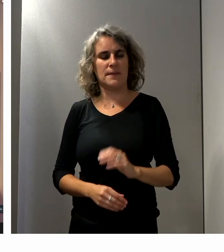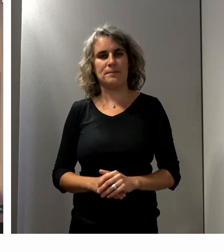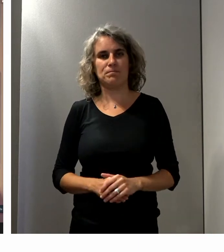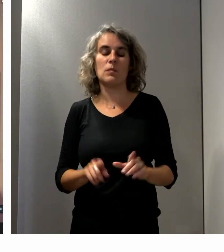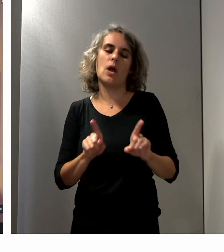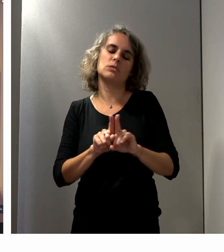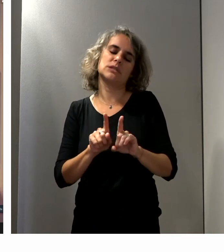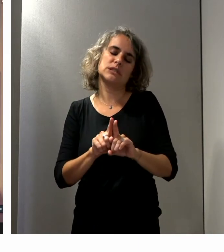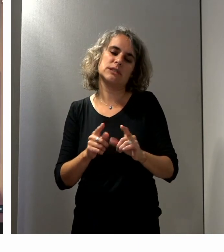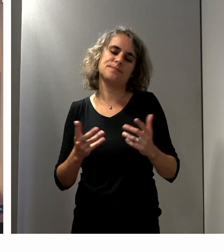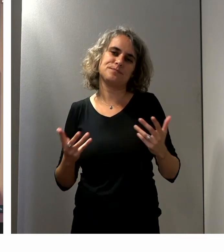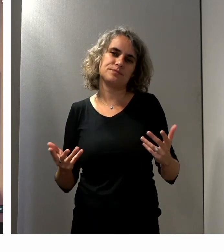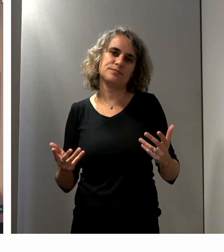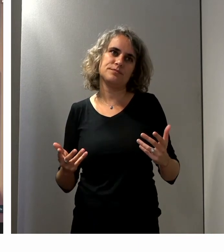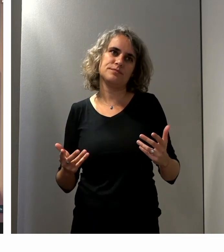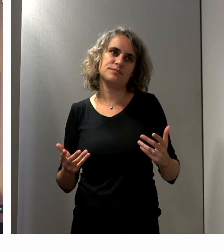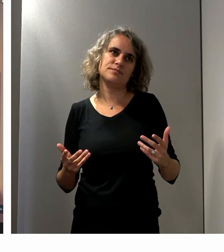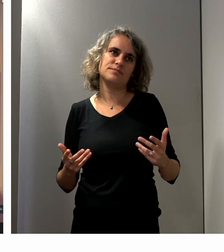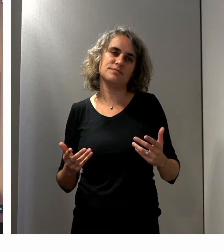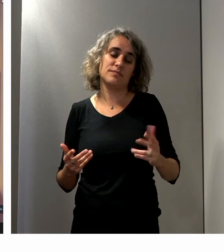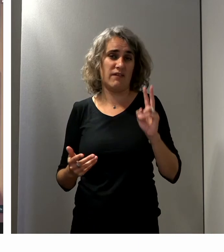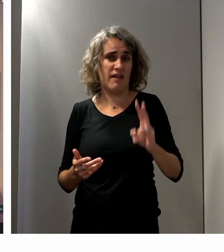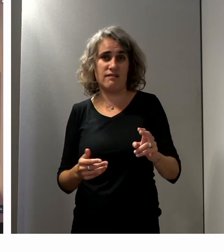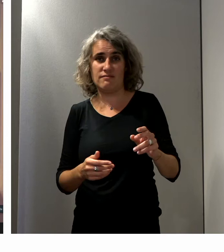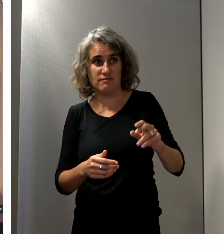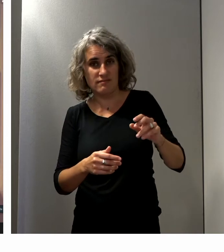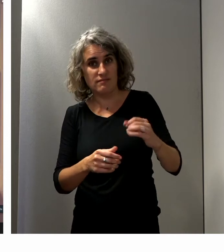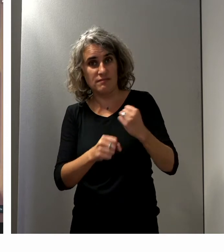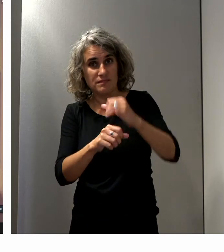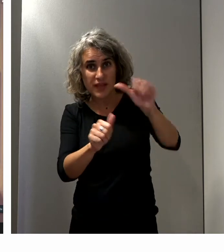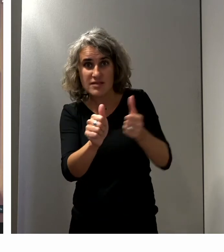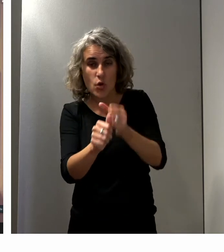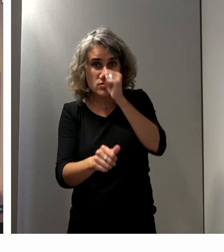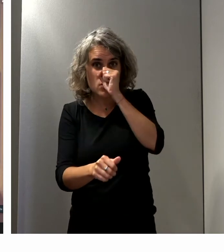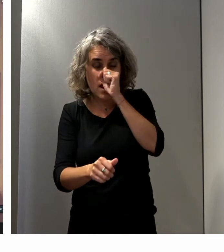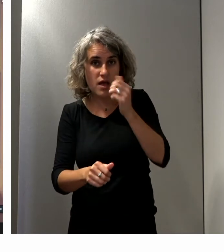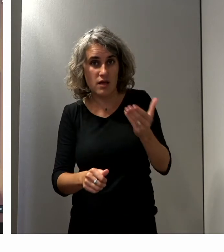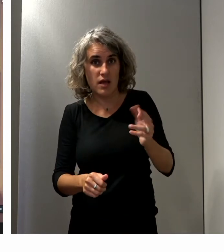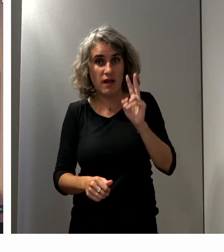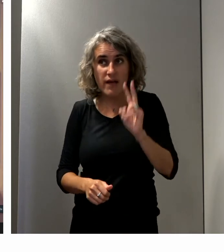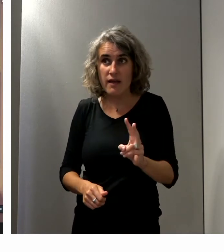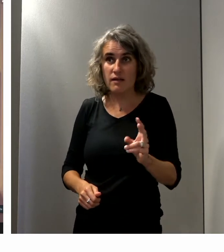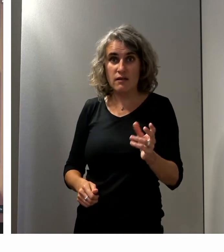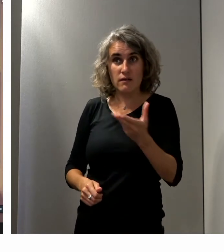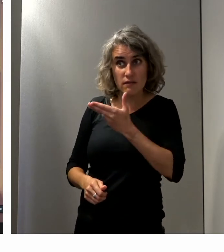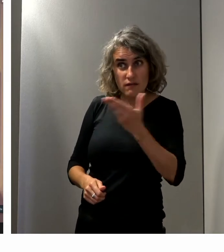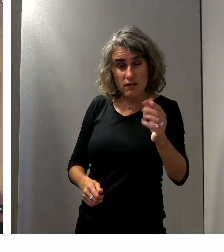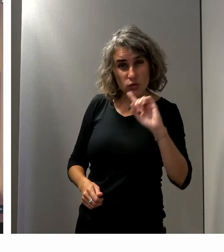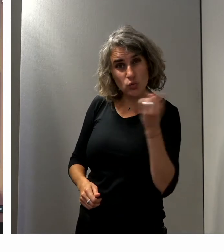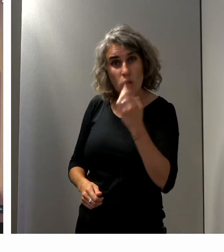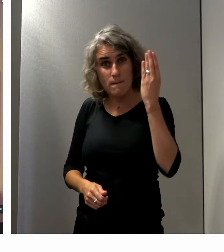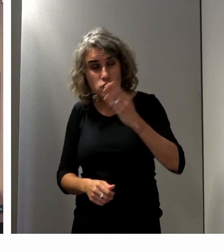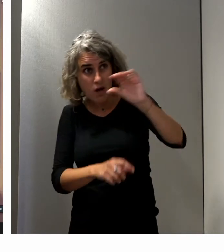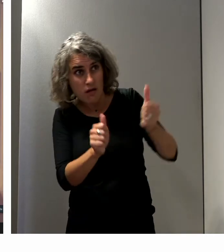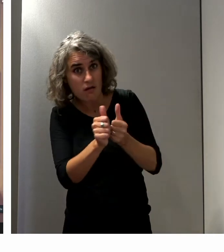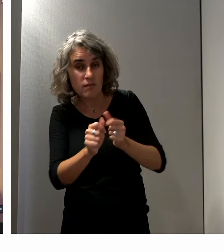Je terminerai sur mon sujet, en tout cas l'assistance sexuelle, c'est que toutes les personnes ne souhaiteront pas avoir un recours à un accompagnement